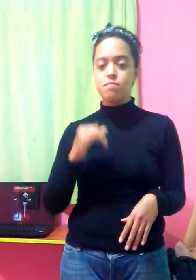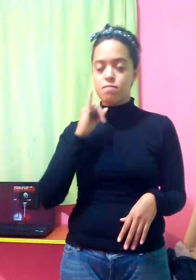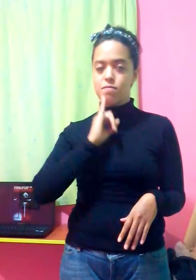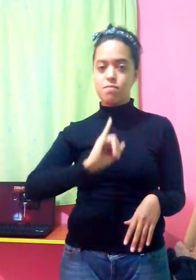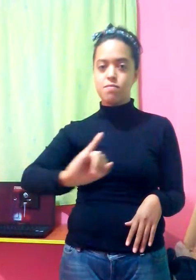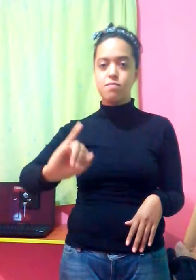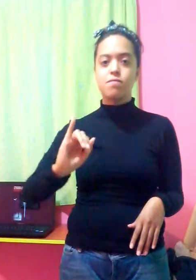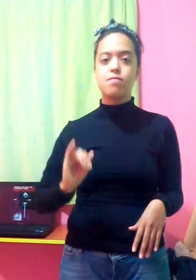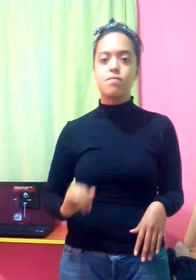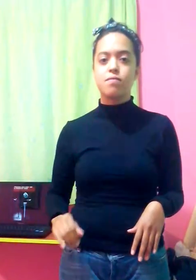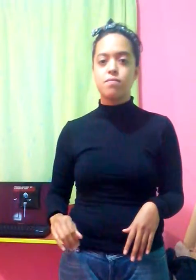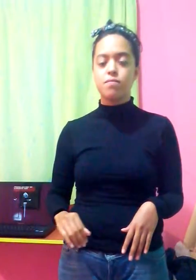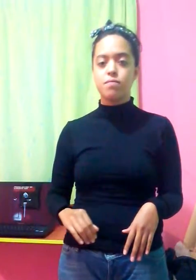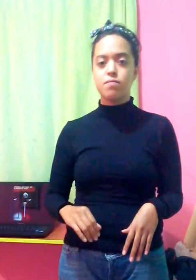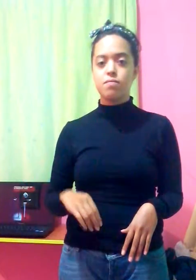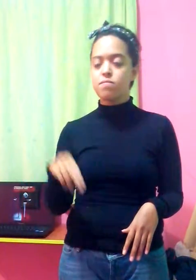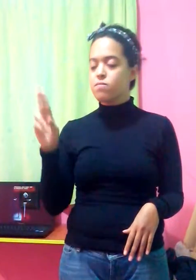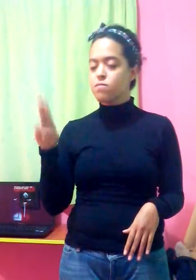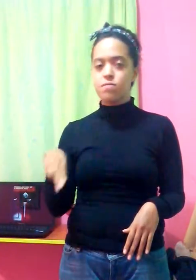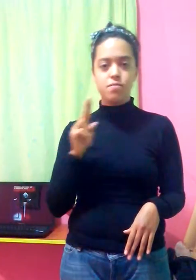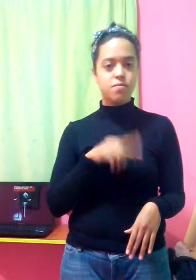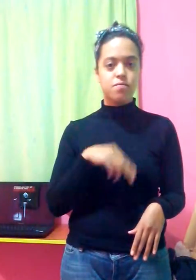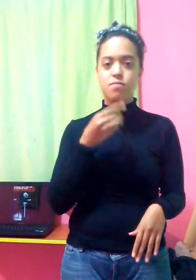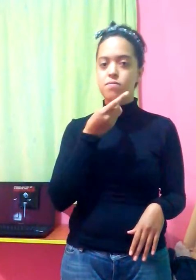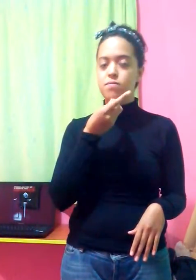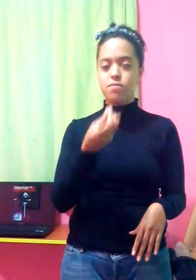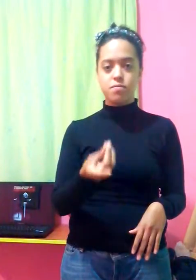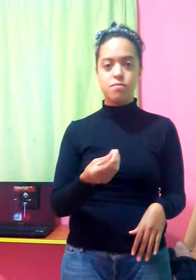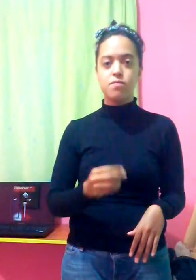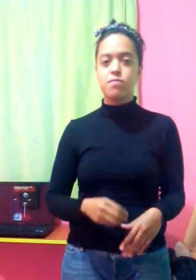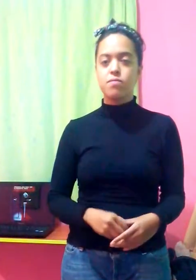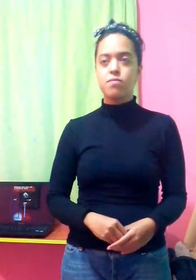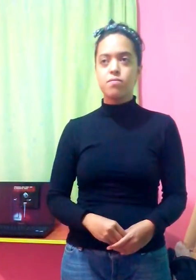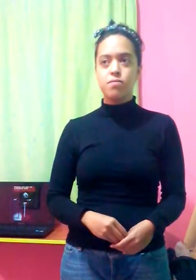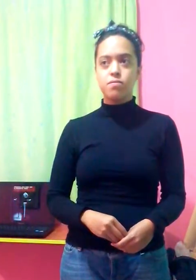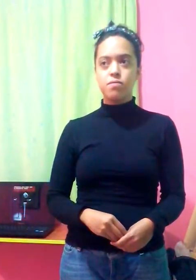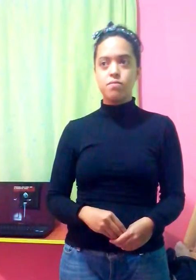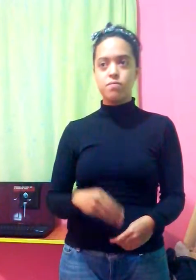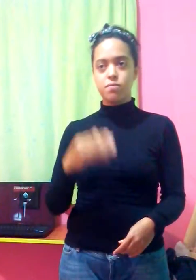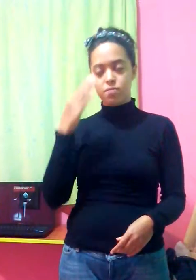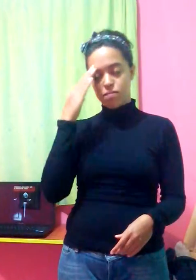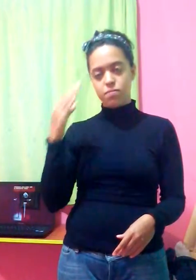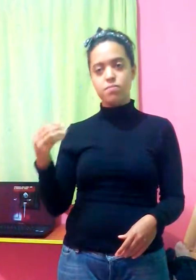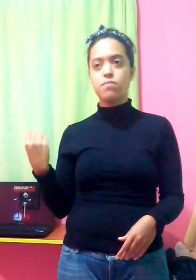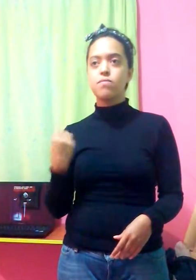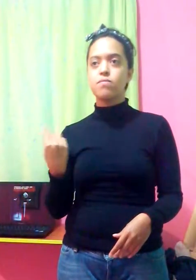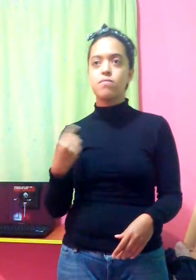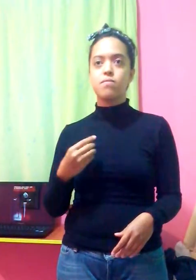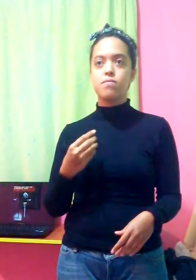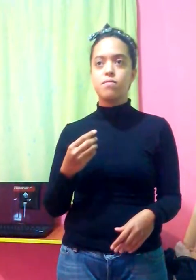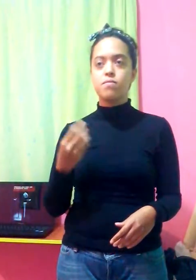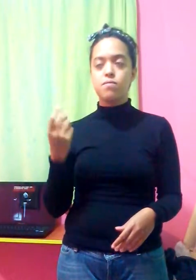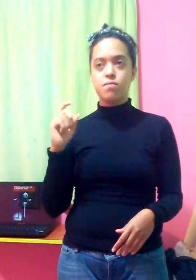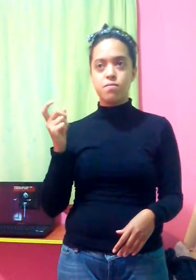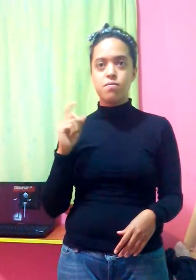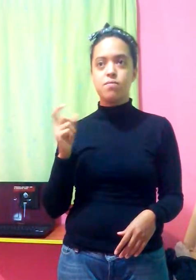ahí, nunca se las diga. Estoy seguro que cuando las esté diciendo, la mujer va a voltear: